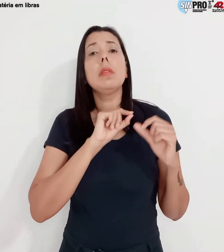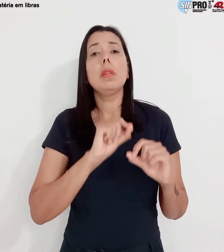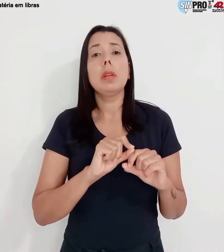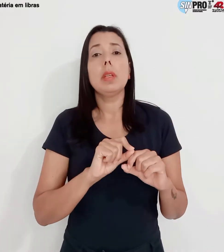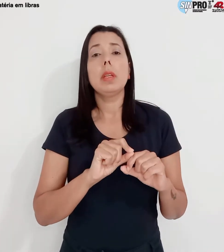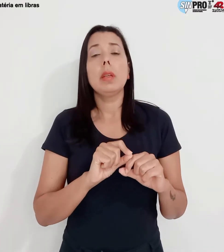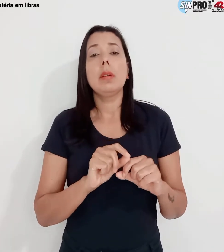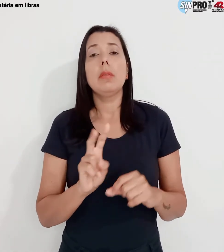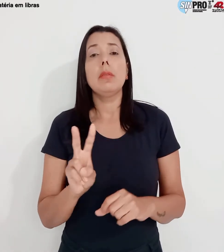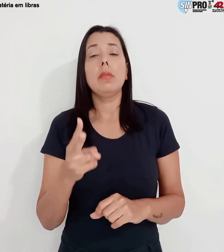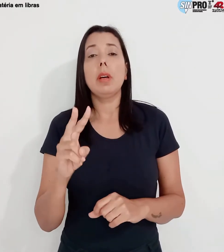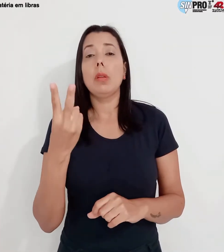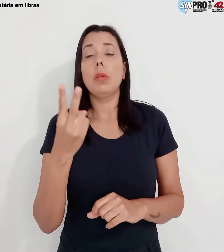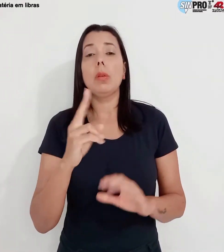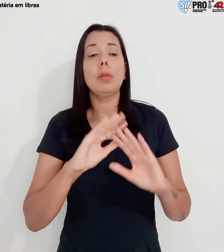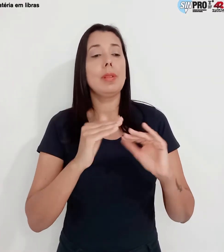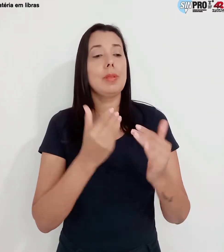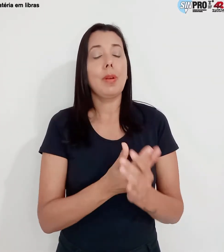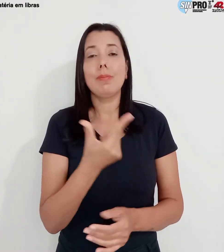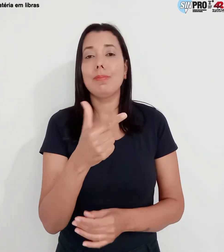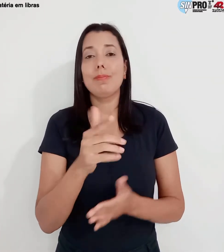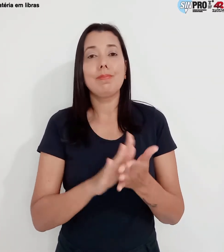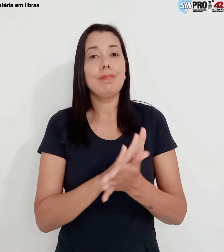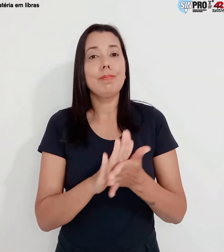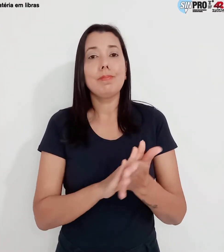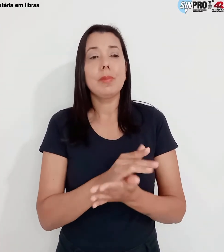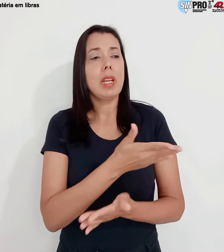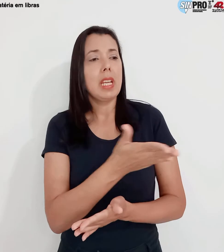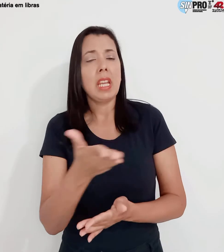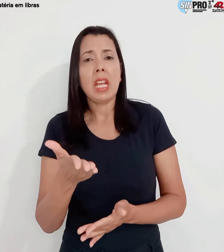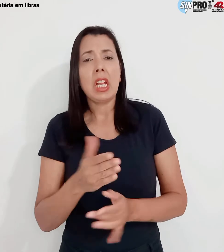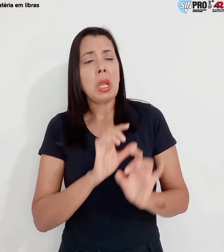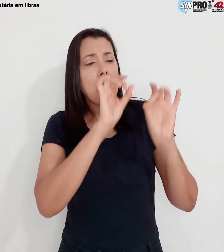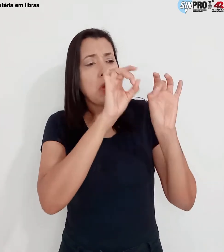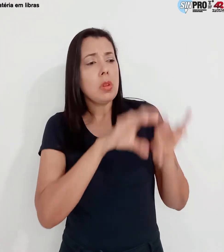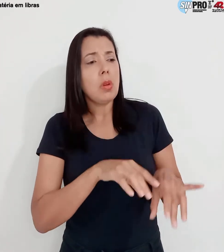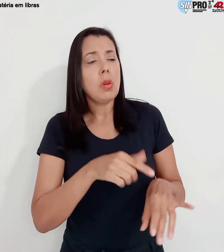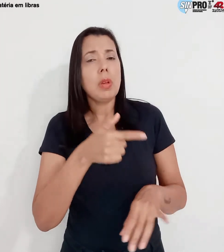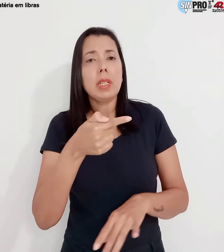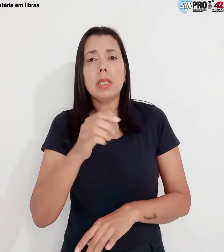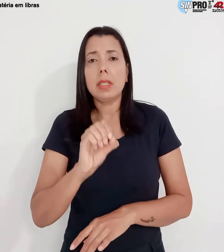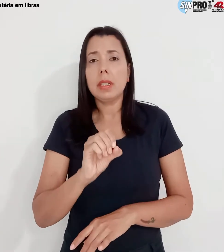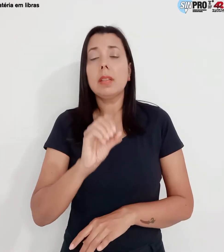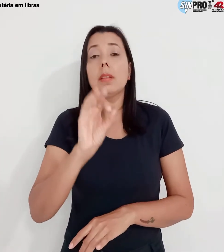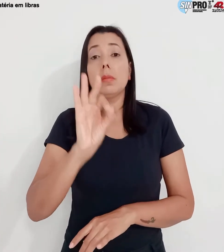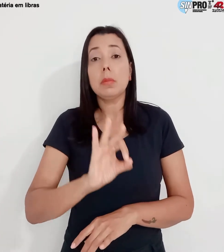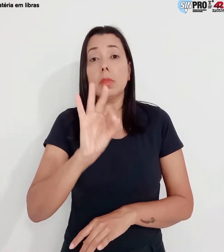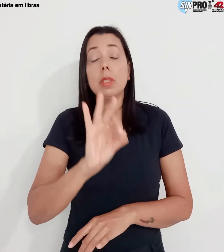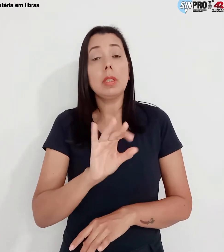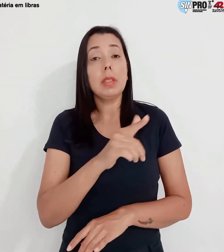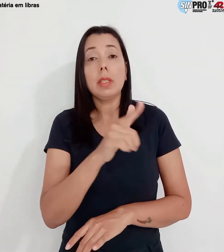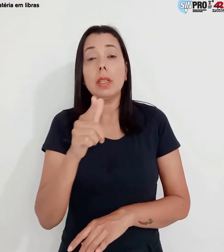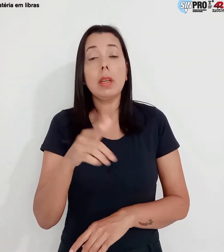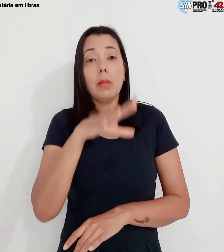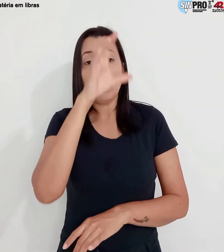pela desvalorização da escola. Ele ignorou os 70% que não aprenderam